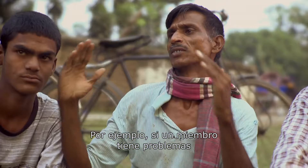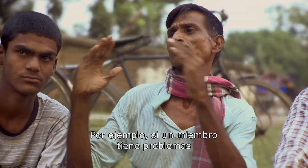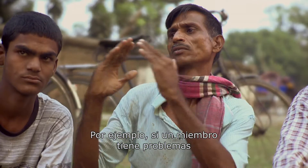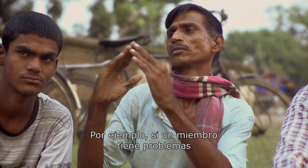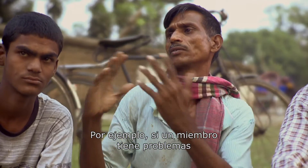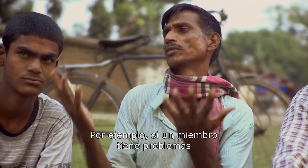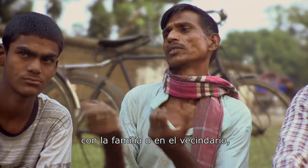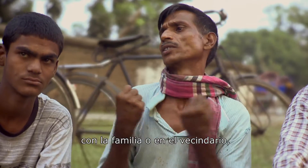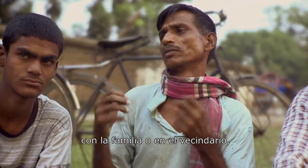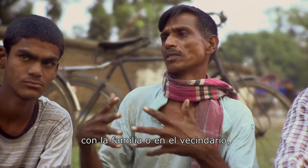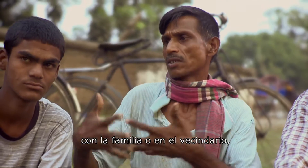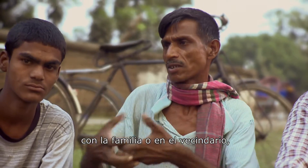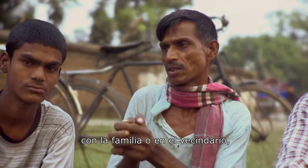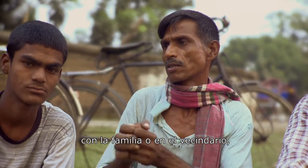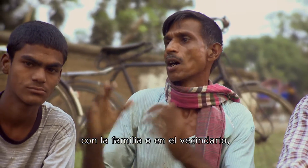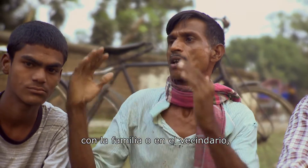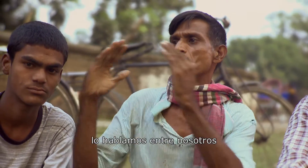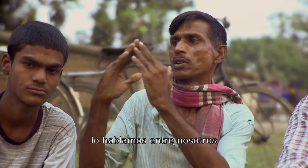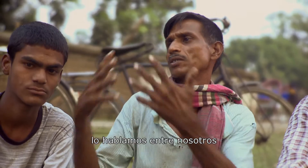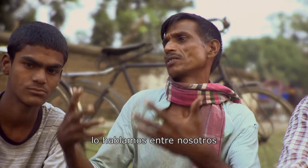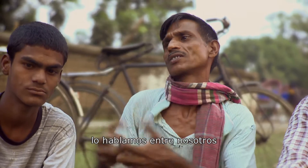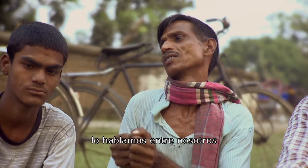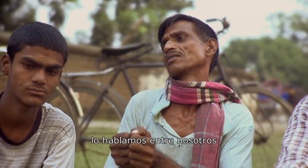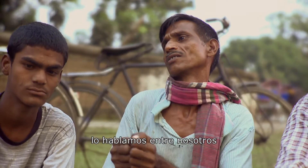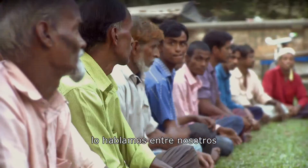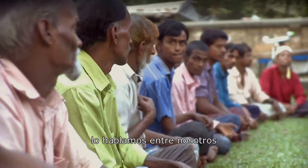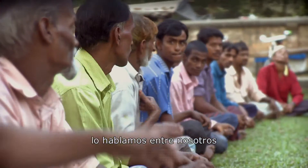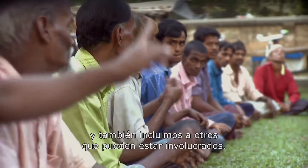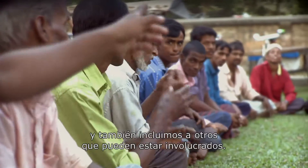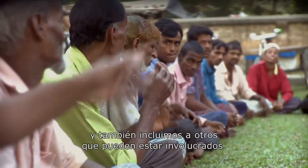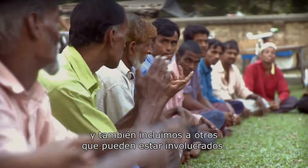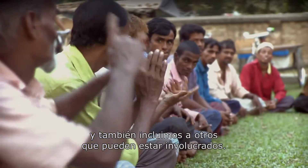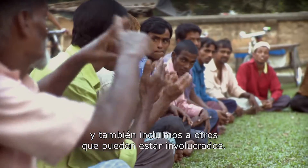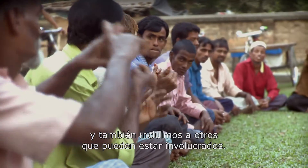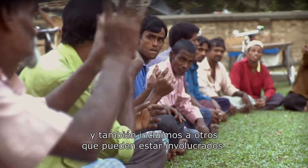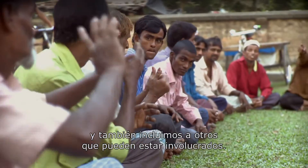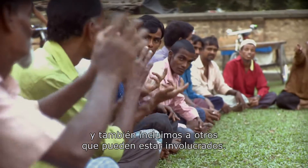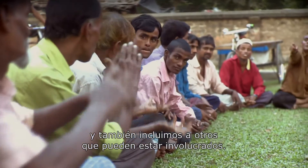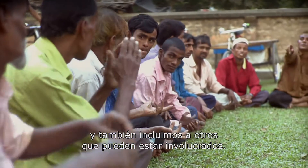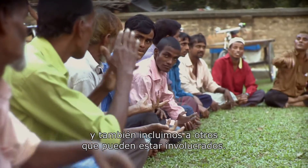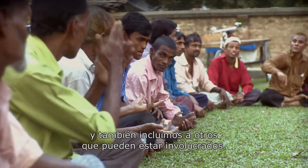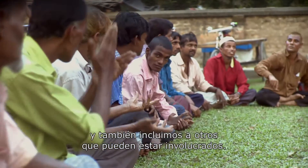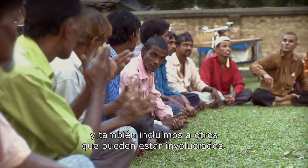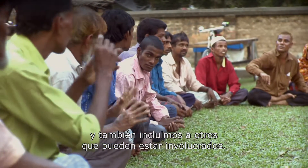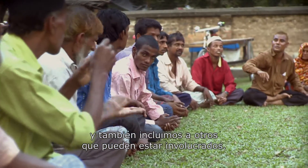tiene problemas con la familia o en el vecindario, lo hablamos entre nosotros y también incluimos a otros que pueden estar